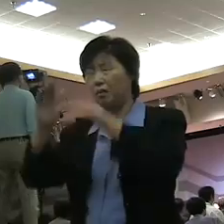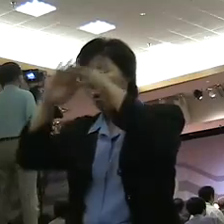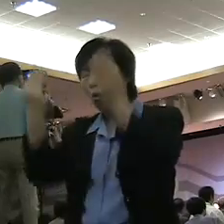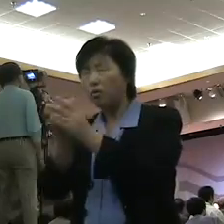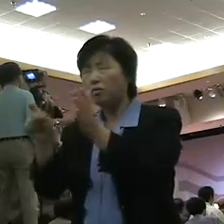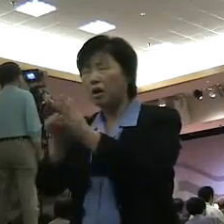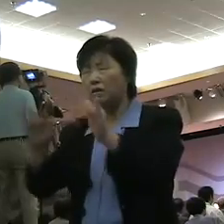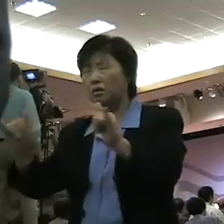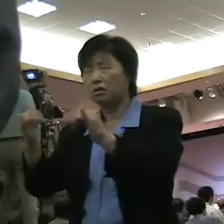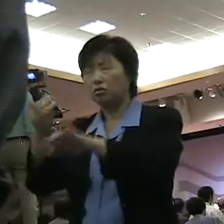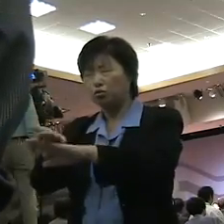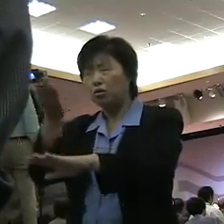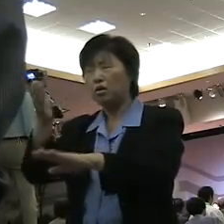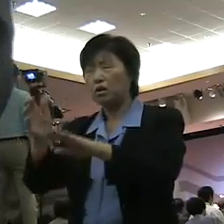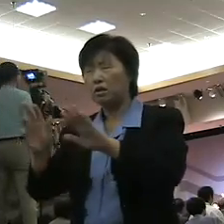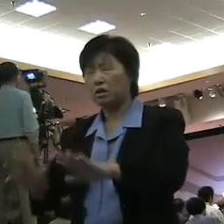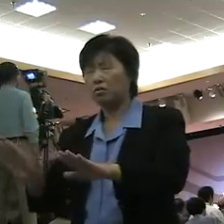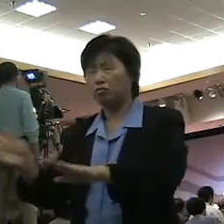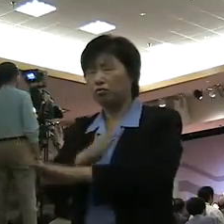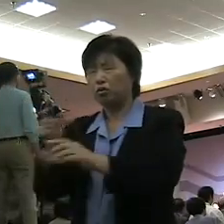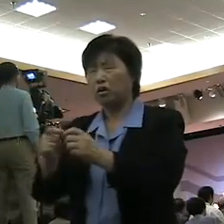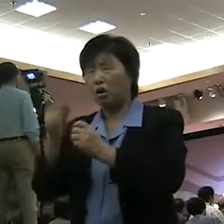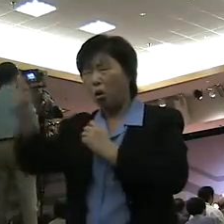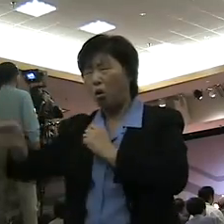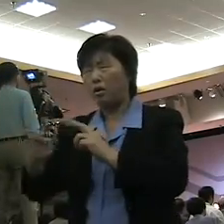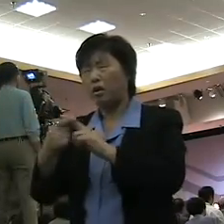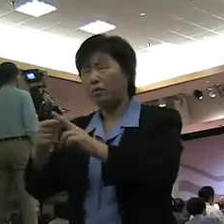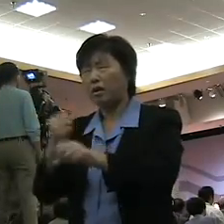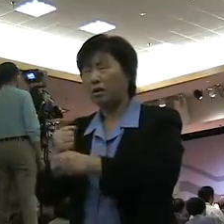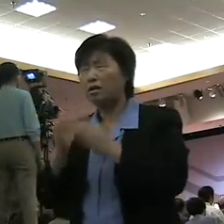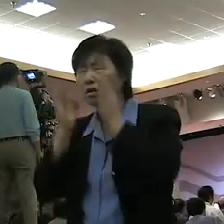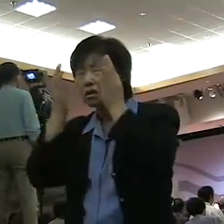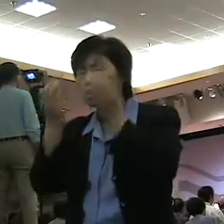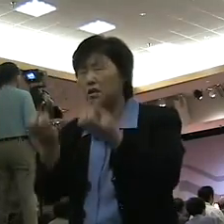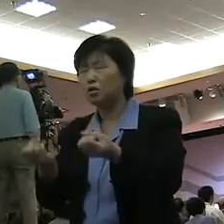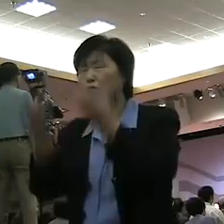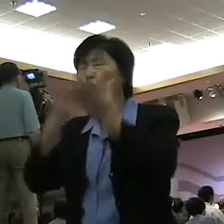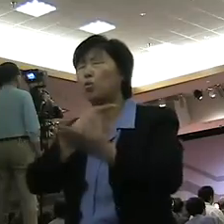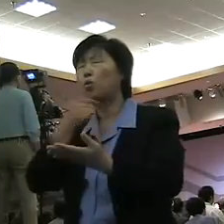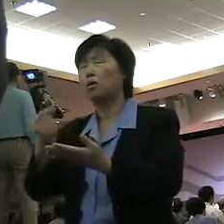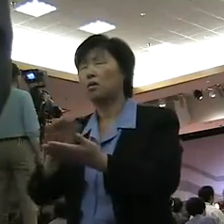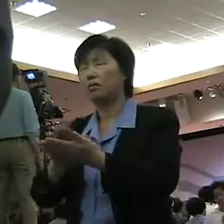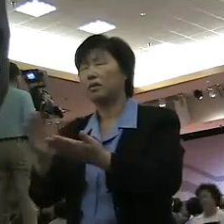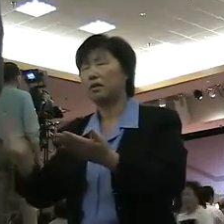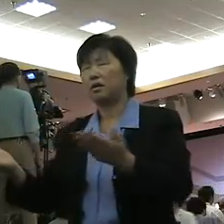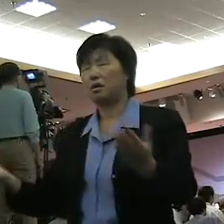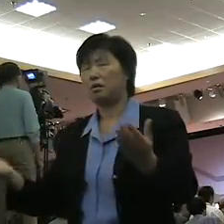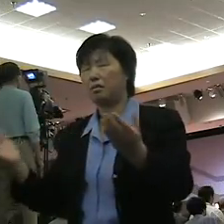이제로부터 영원토록 함께하여 주시옵기를 간절히 축원하옵나이다. 아멘.